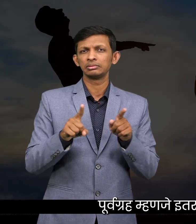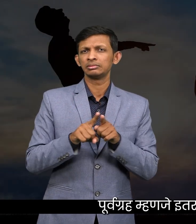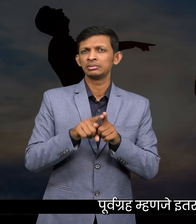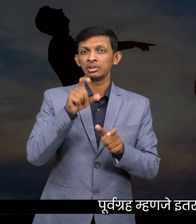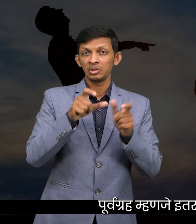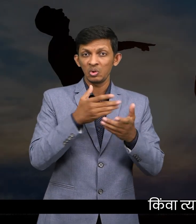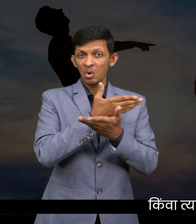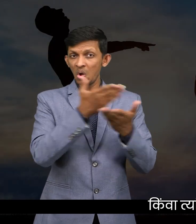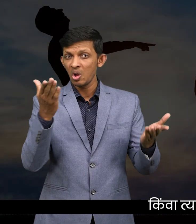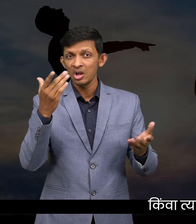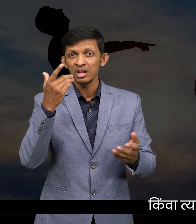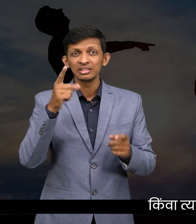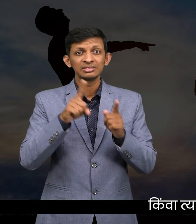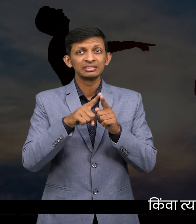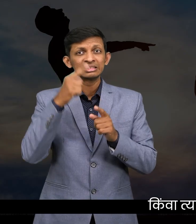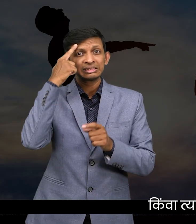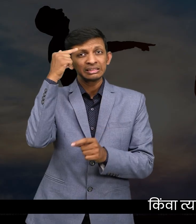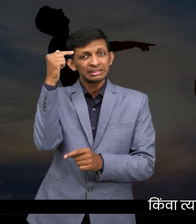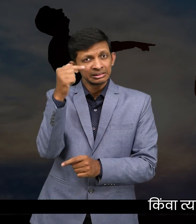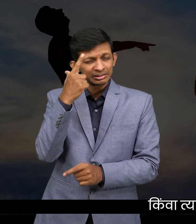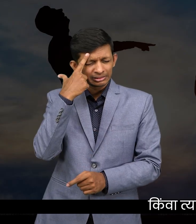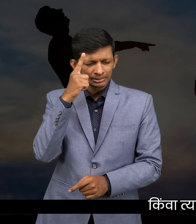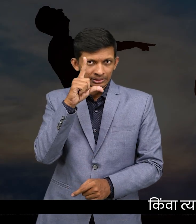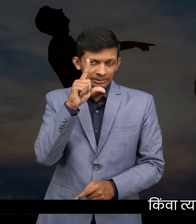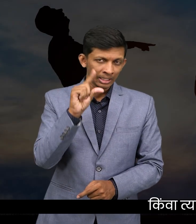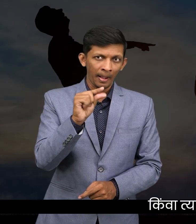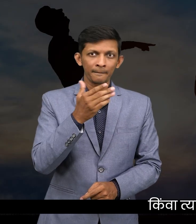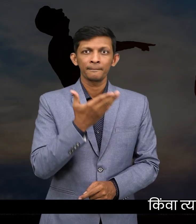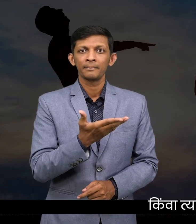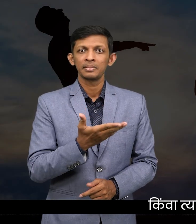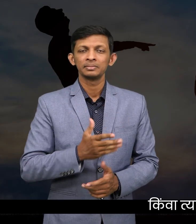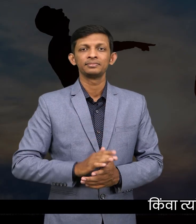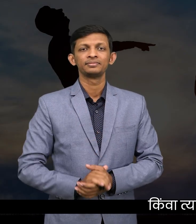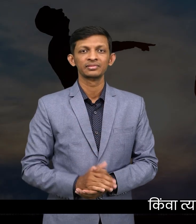नकारात्मक न्याय करणे किंवा त्यांना कनिष्ठ म्हणून पाहणे.